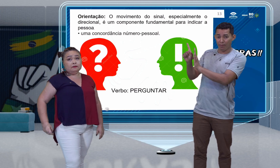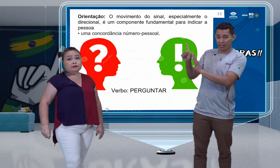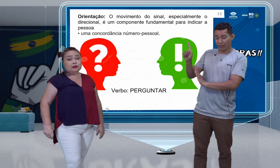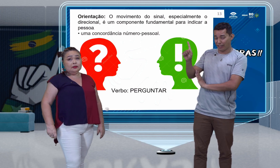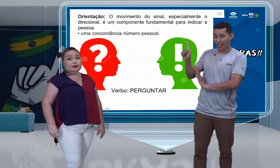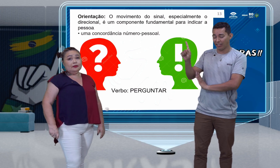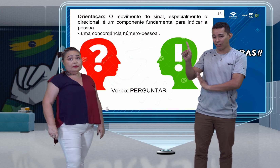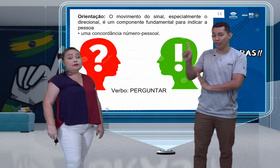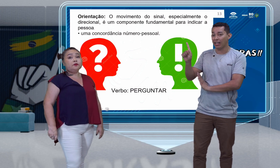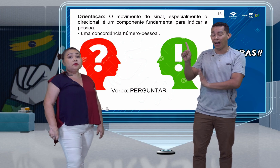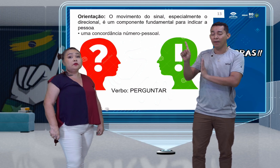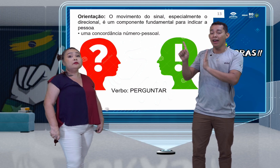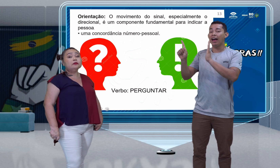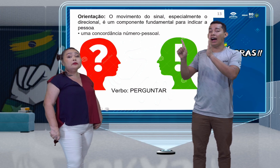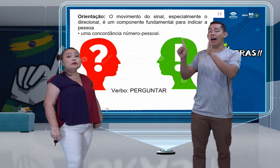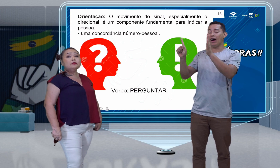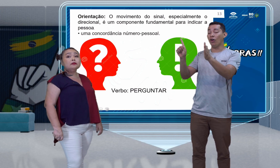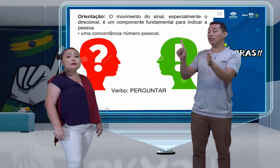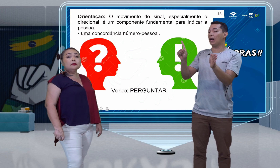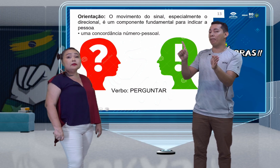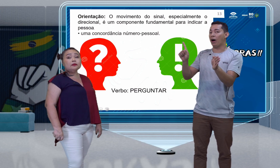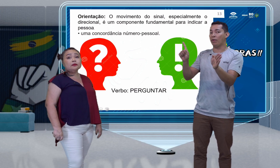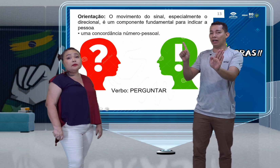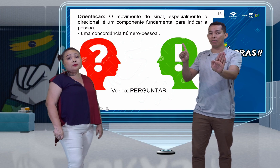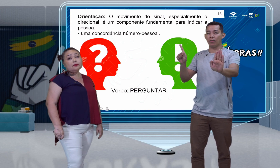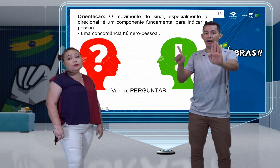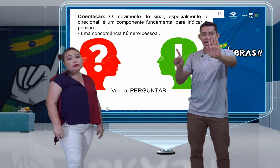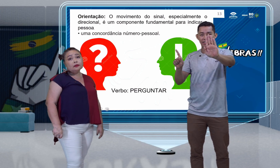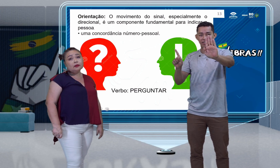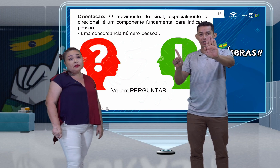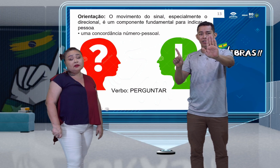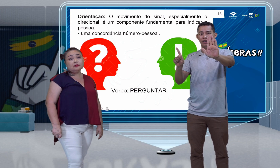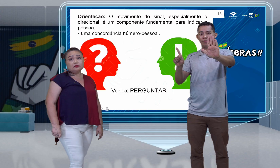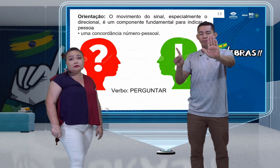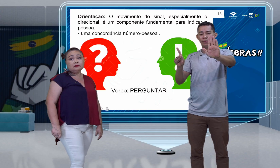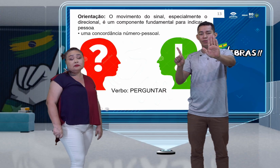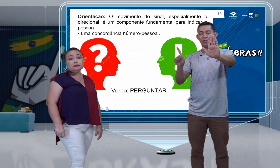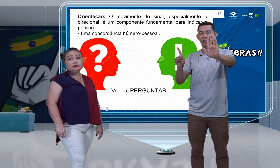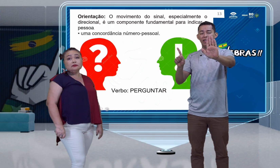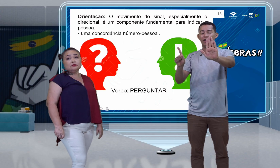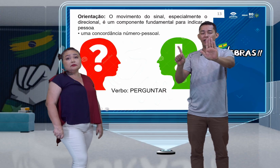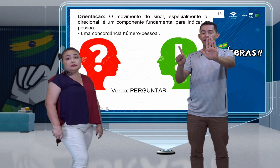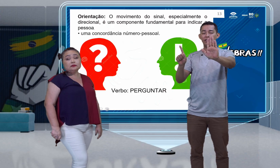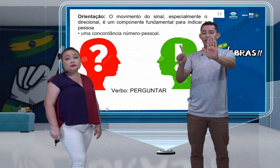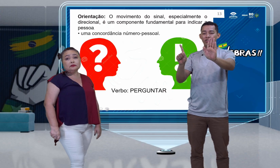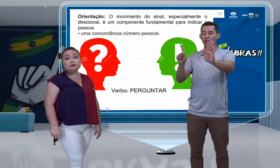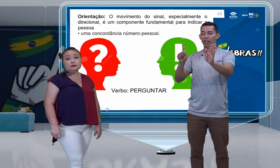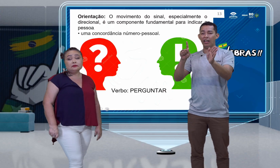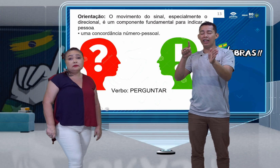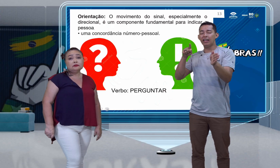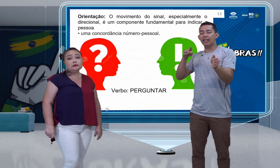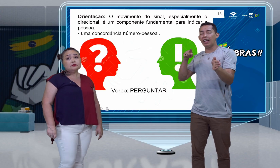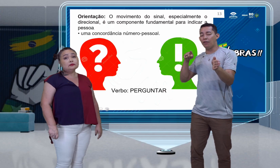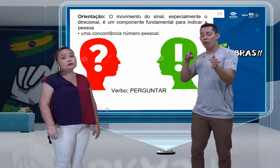mas fechadinho, tá? A outra palma da mão assim, ó, mãozinha estendida. E aí eu